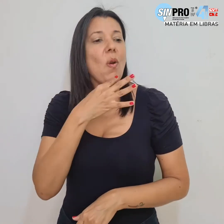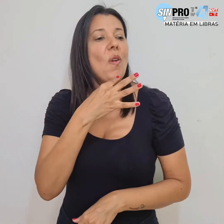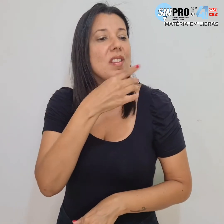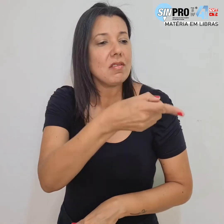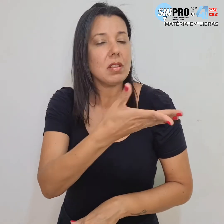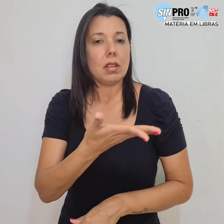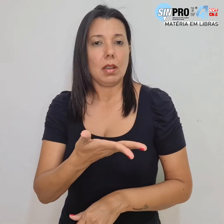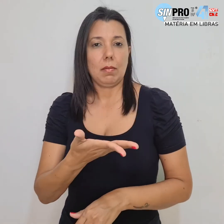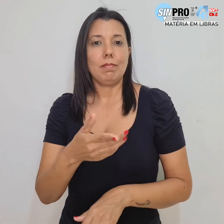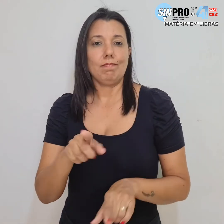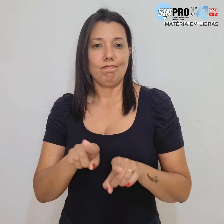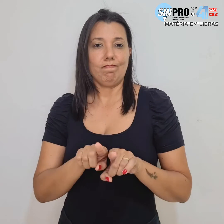patrimonialismo,